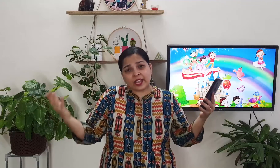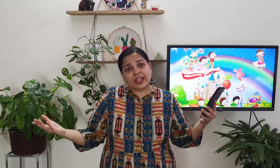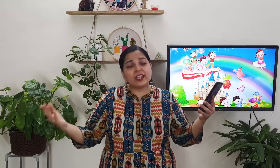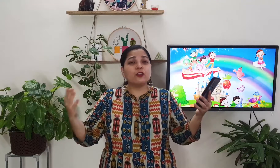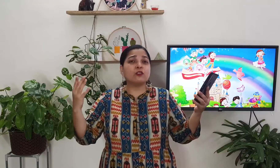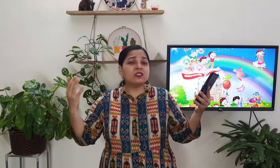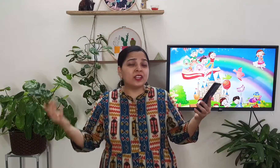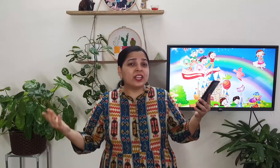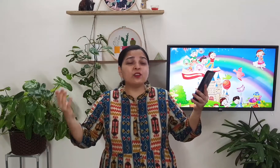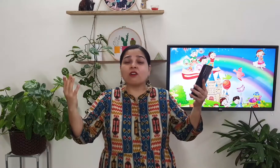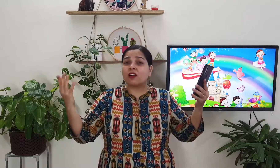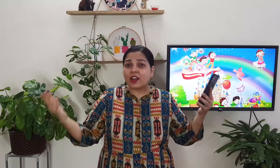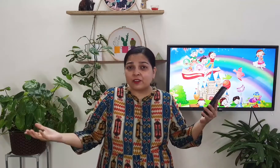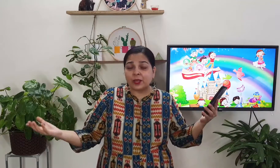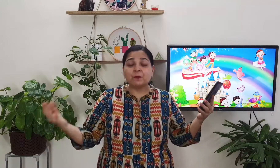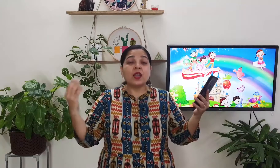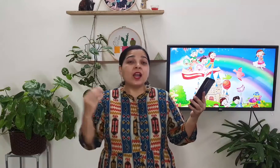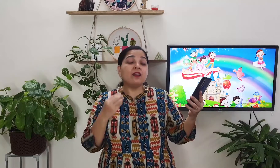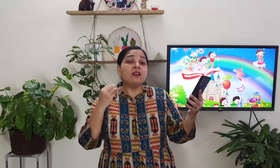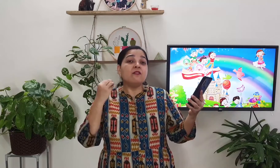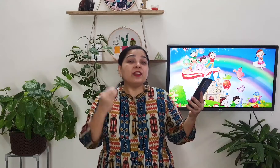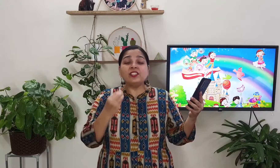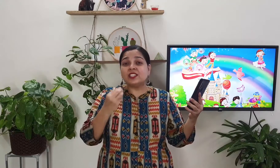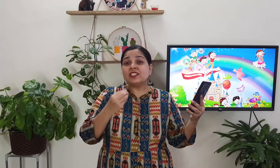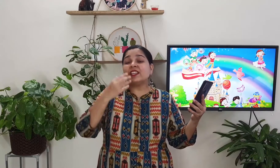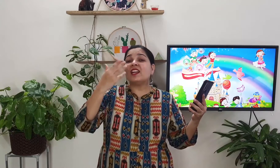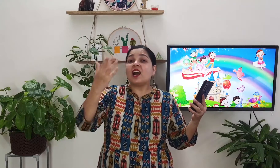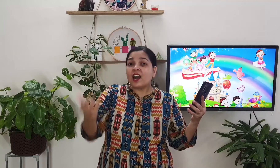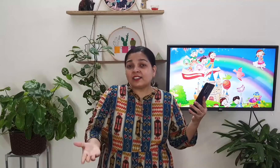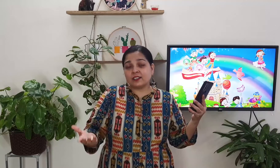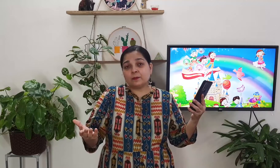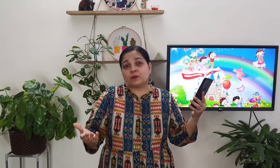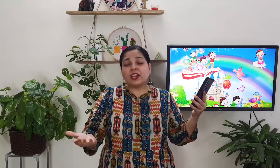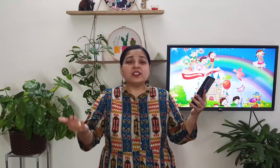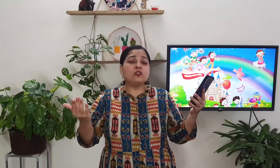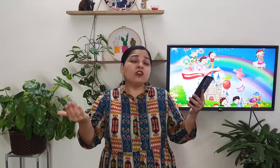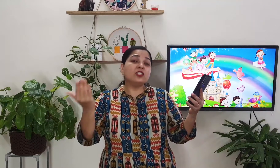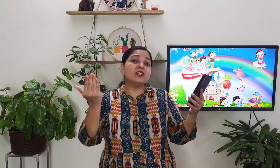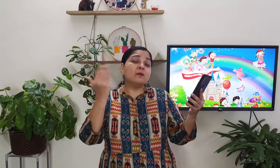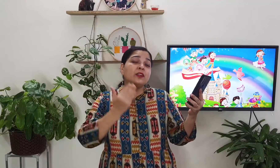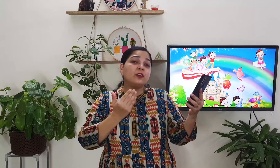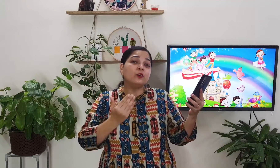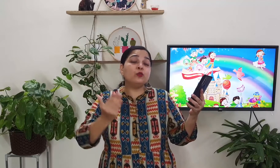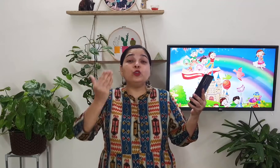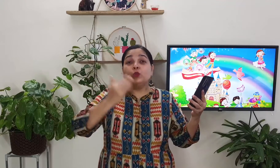யாராவது நோய்வாய்ப்பட்டால், எங்கிருந்தாலும், உங்கள் வாழ்க்கையில் நீங்கள் எதை மாற்ற விரும்பினாலும், அல்லது